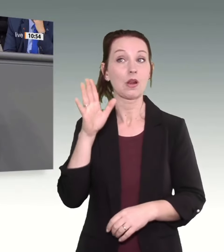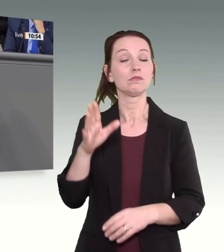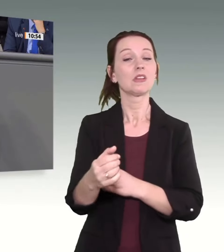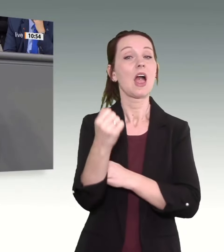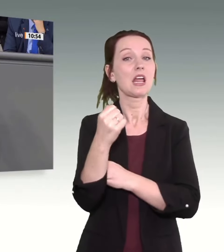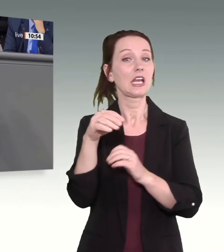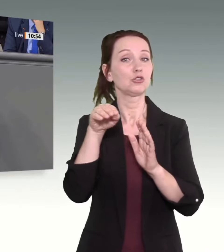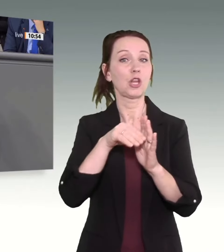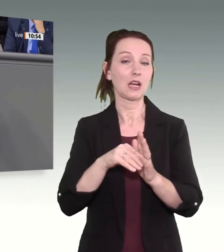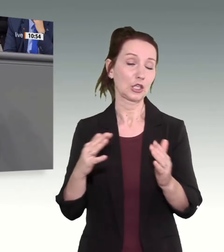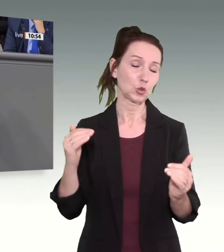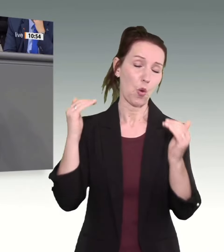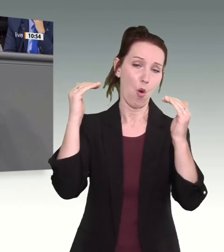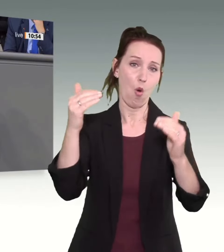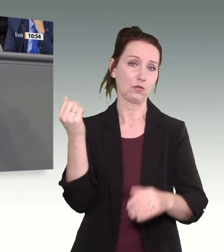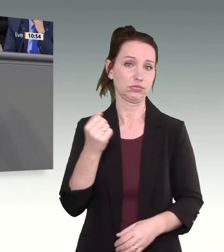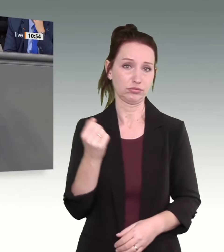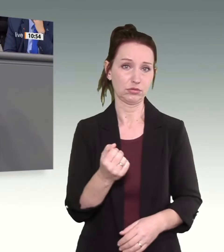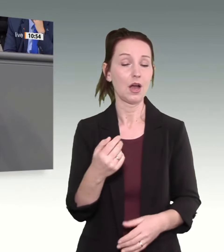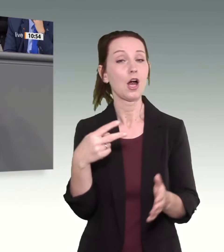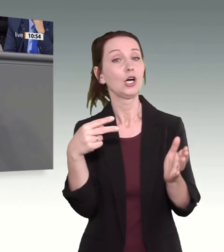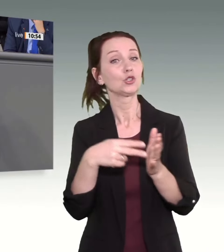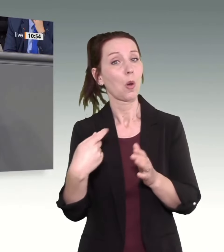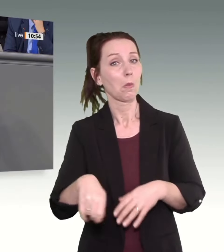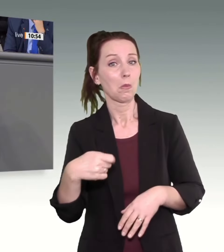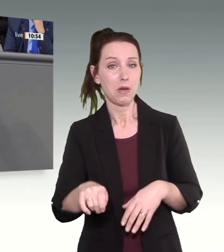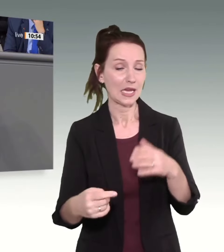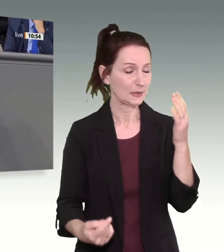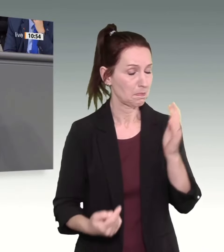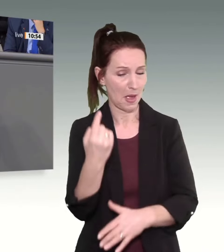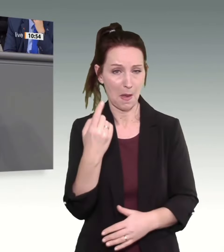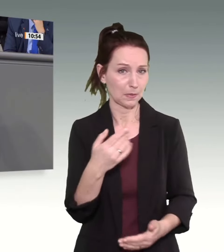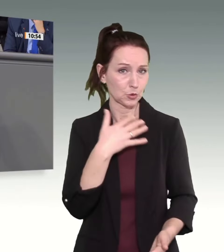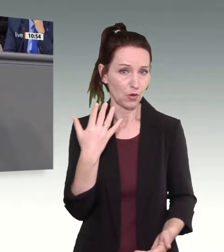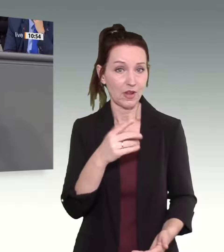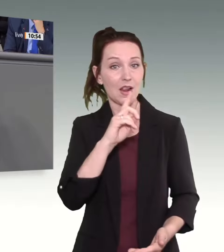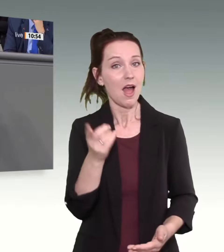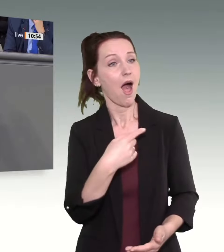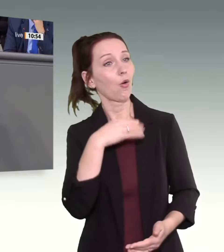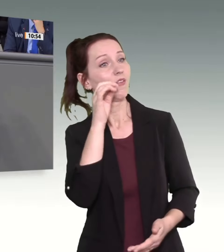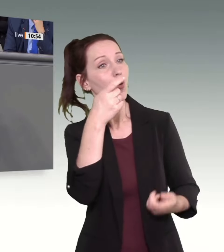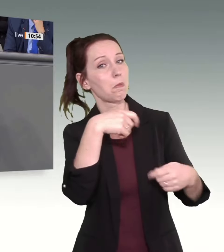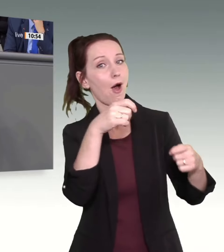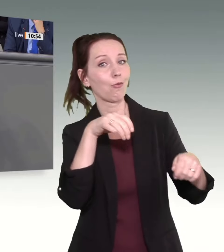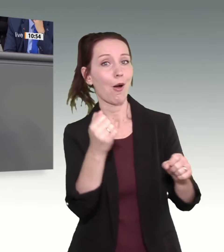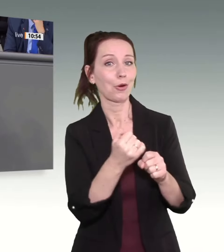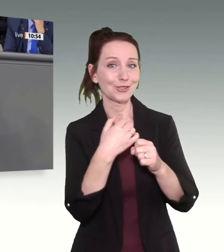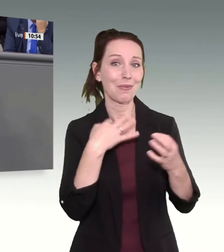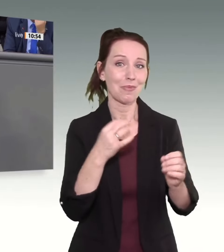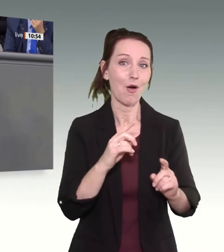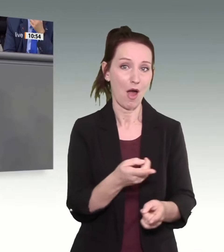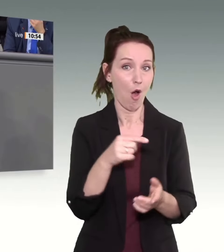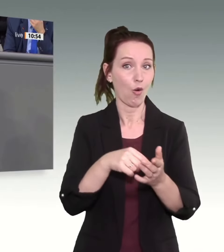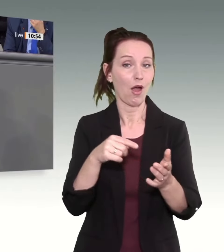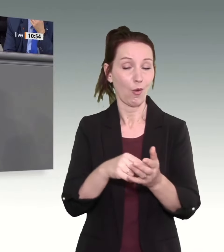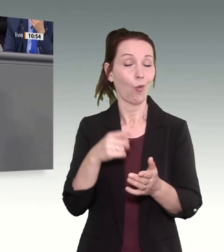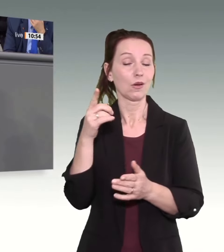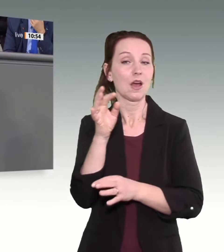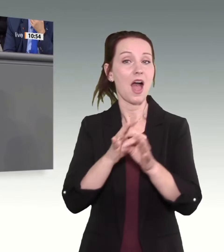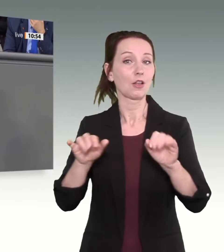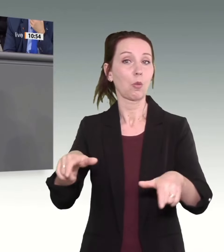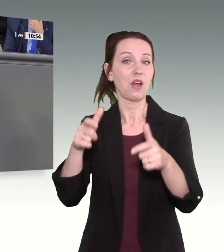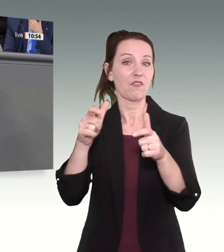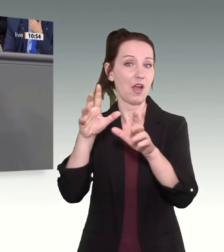explodierende Strompreise, die wir auch in der Produktion vom Bau brauchen, durch die Abschaltung der AKWs, und die erhöhten Transportkosten durch Ihre Mauterhöhung,